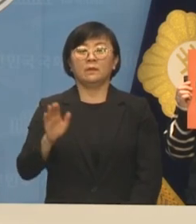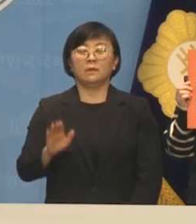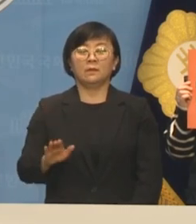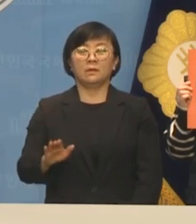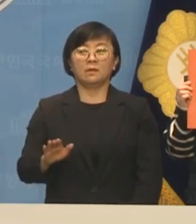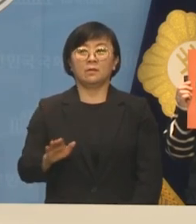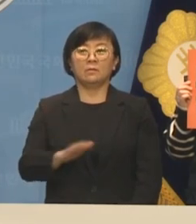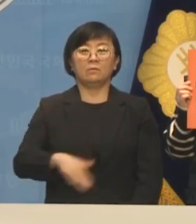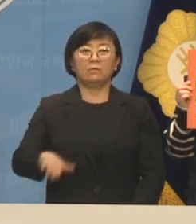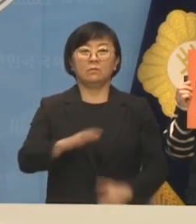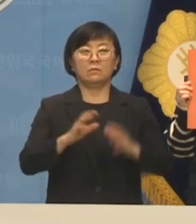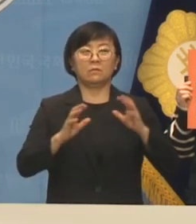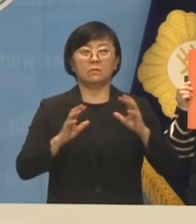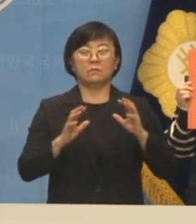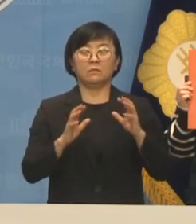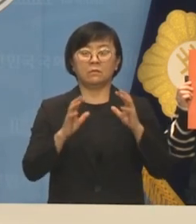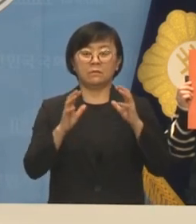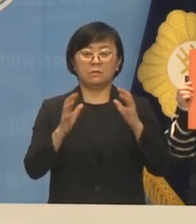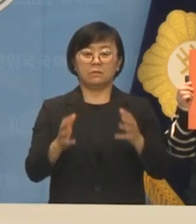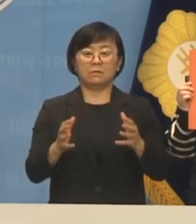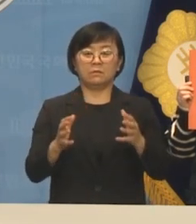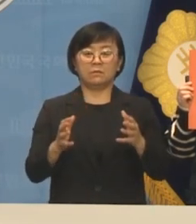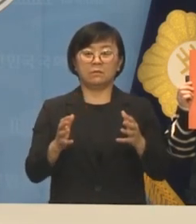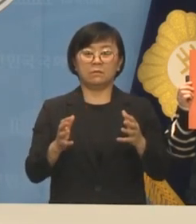받아서 우리나라에서도